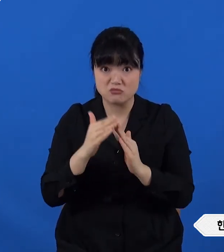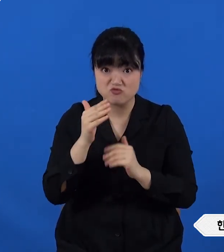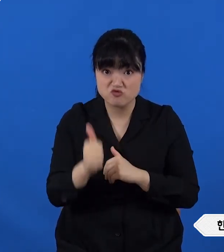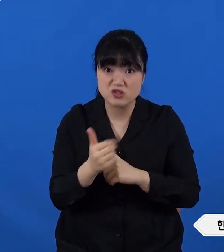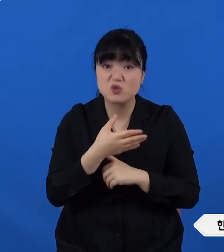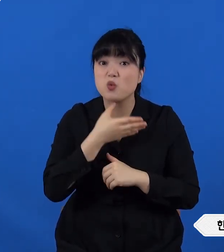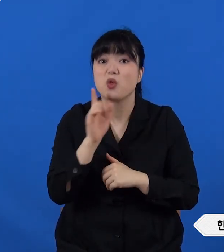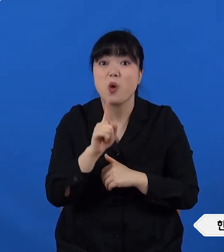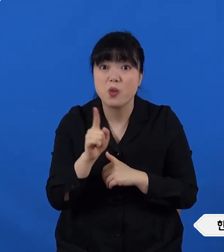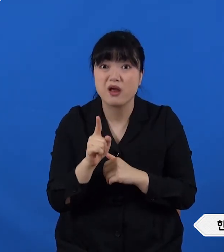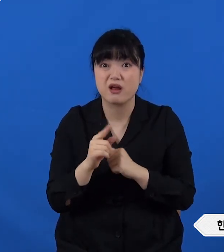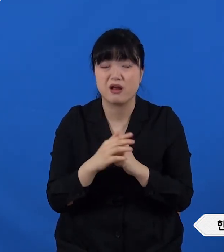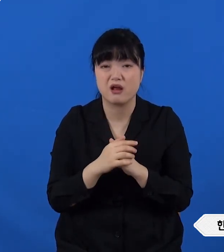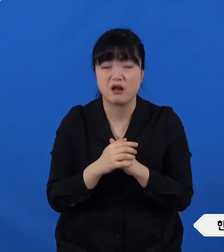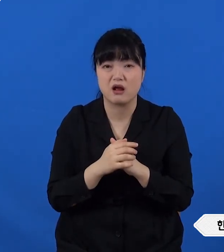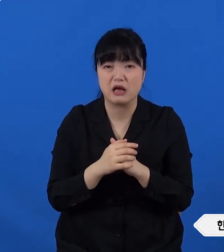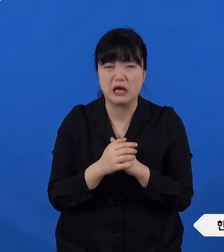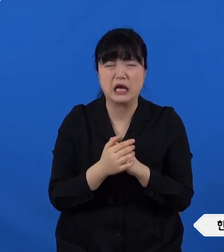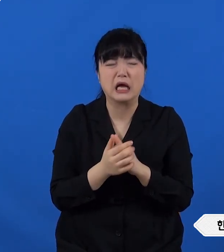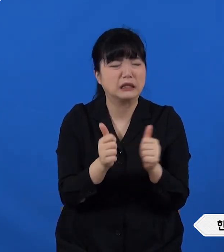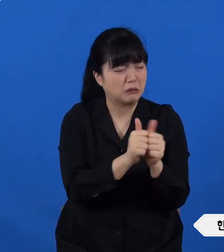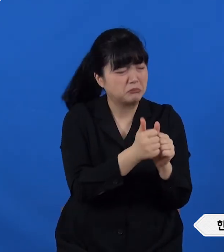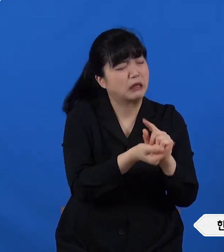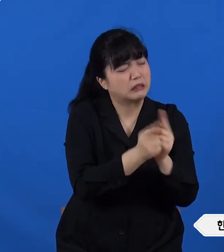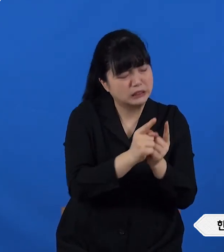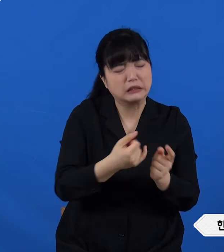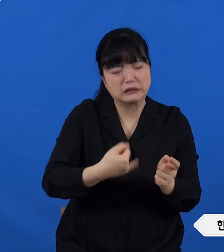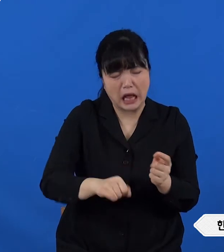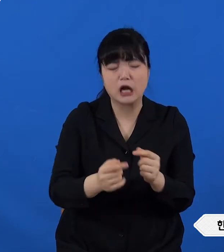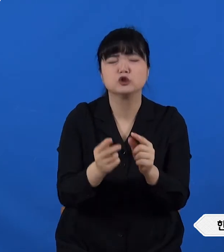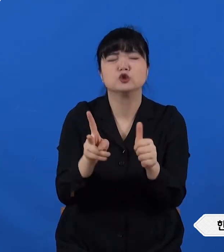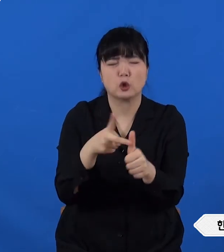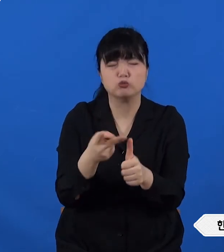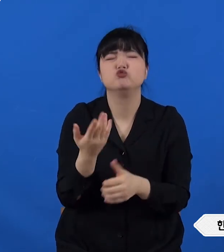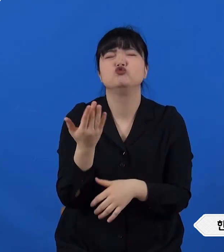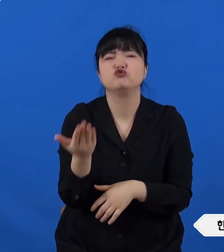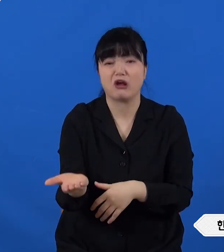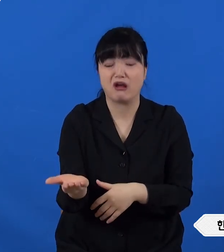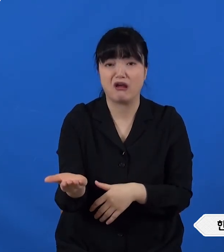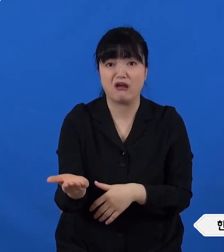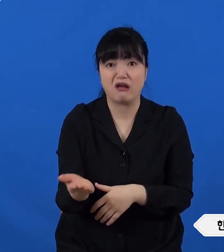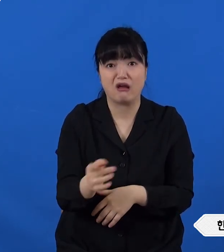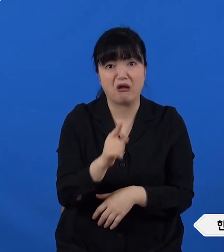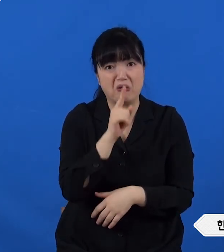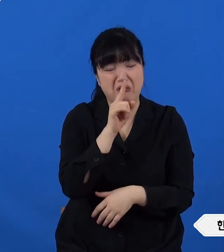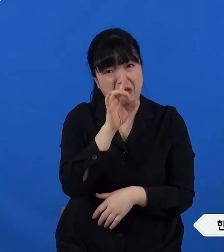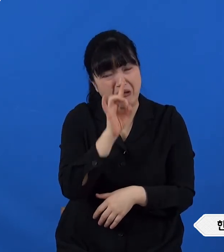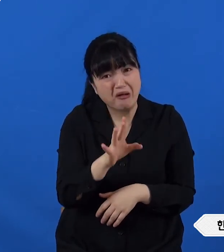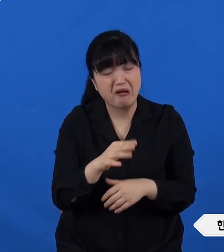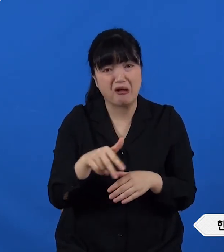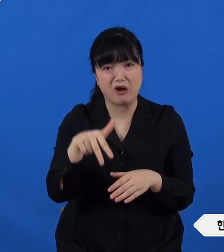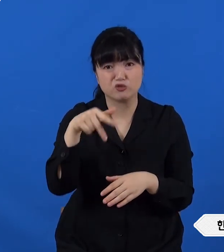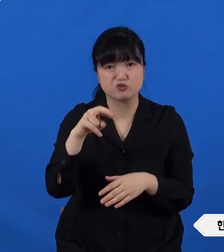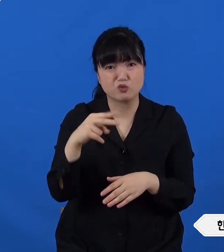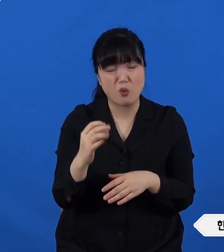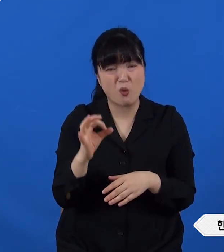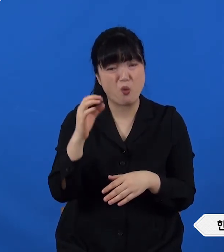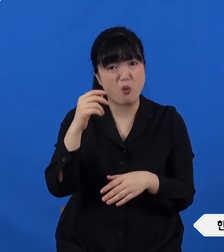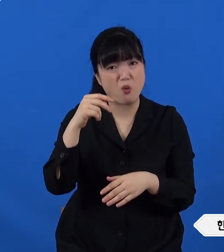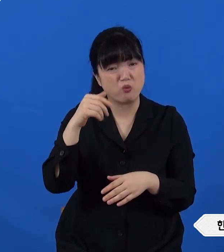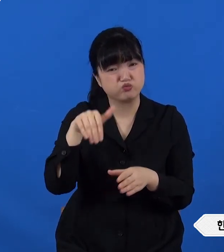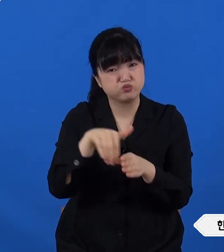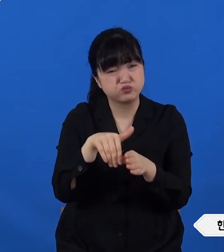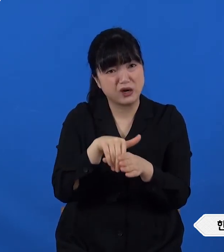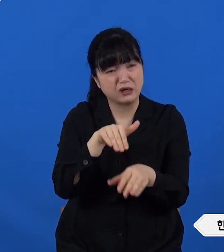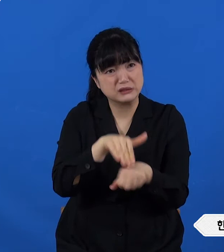노인은 뭐 남자 대신에 딸이나 첩을 내주겠다는 그런 잘못된 이 중동 문화에 젖어서 말도 안